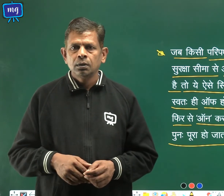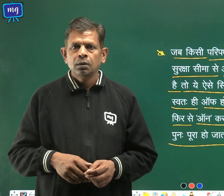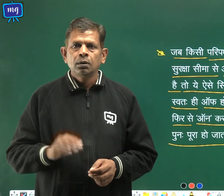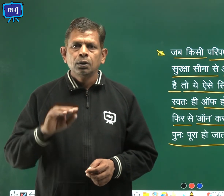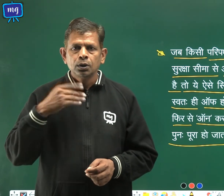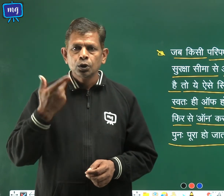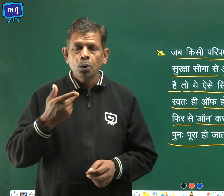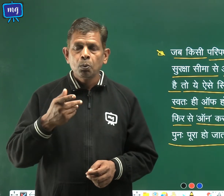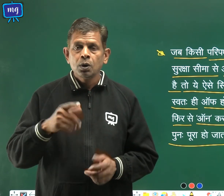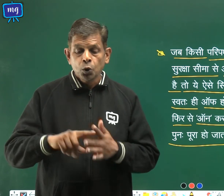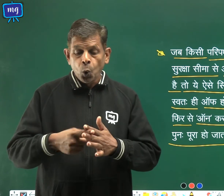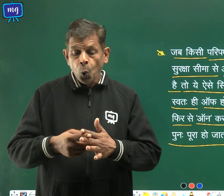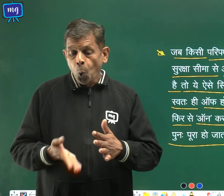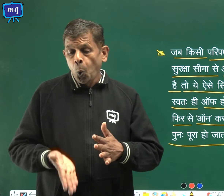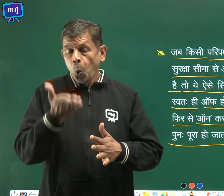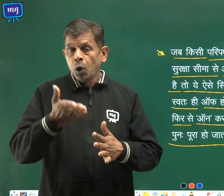जब उच्च विद्युत धारा